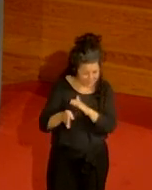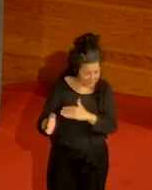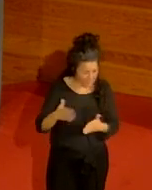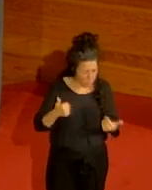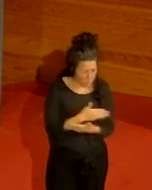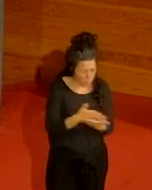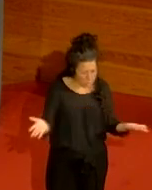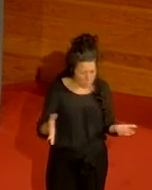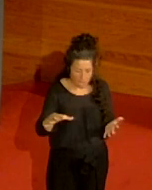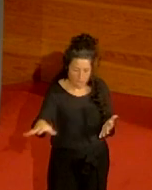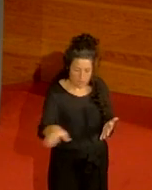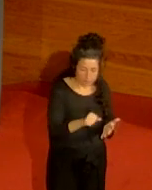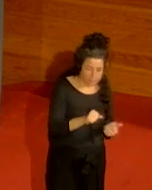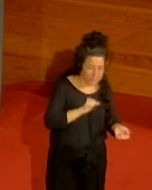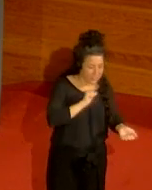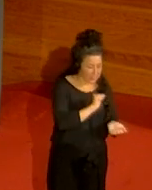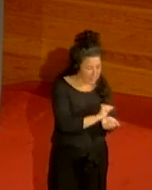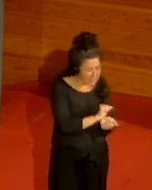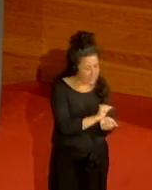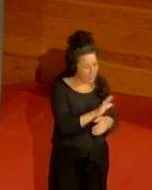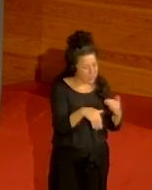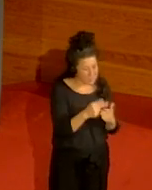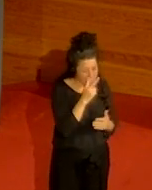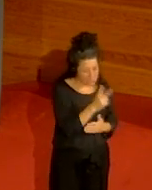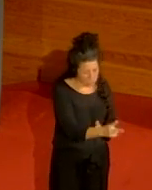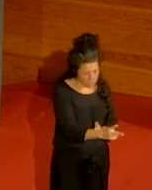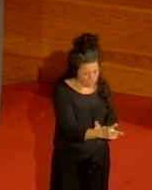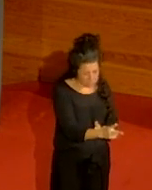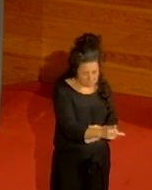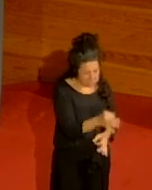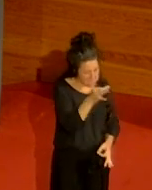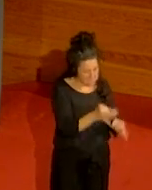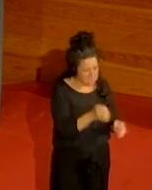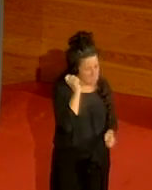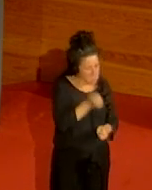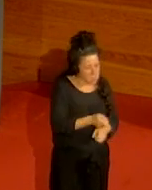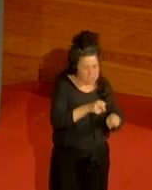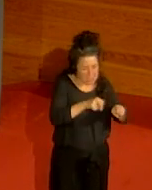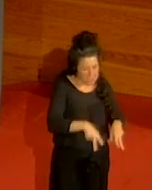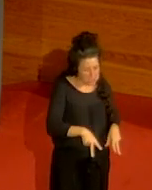detenido hasta hasta dos años ha habido casos sin cargos ni juicio